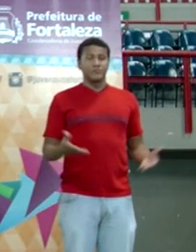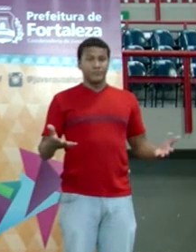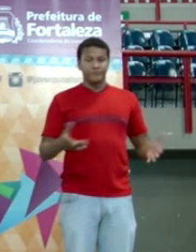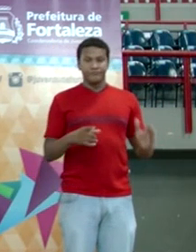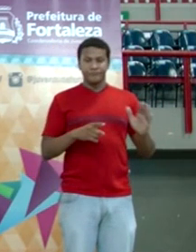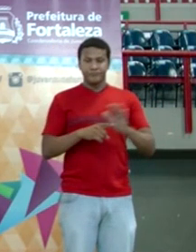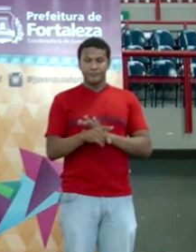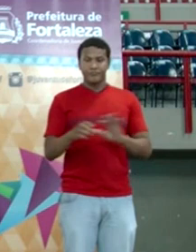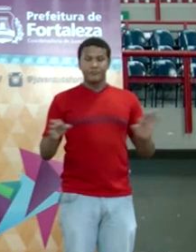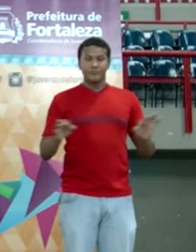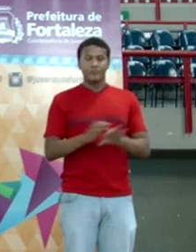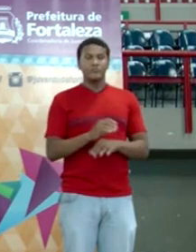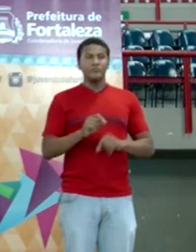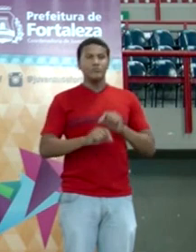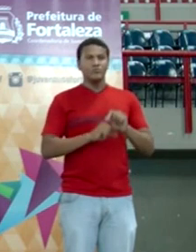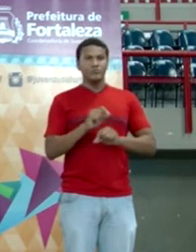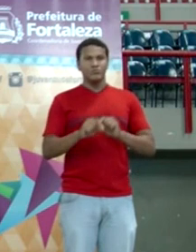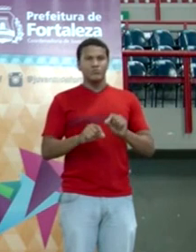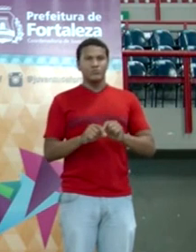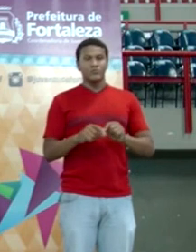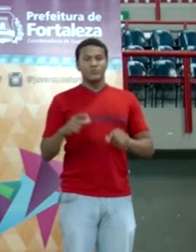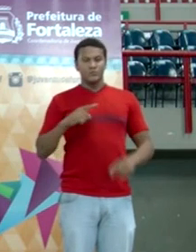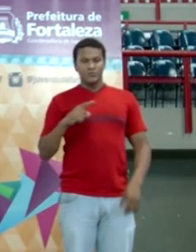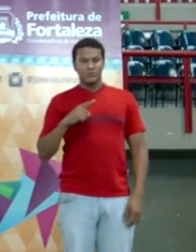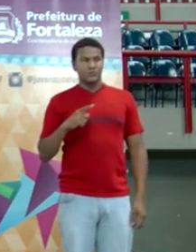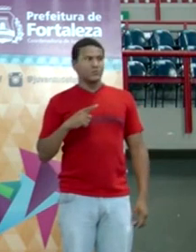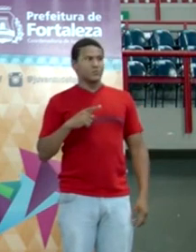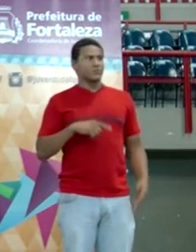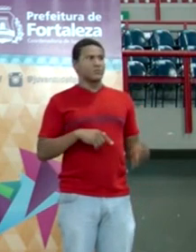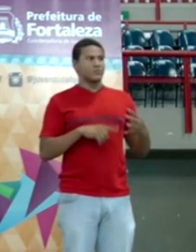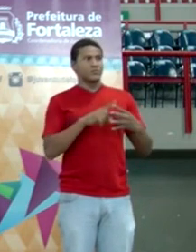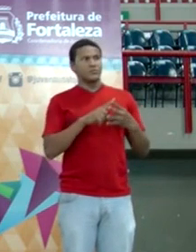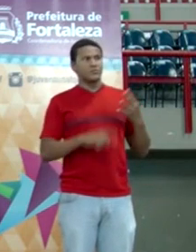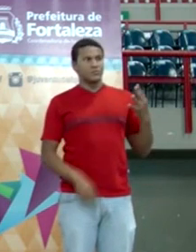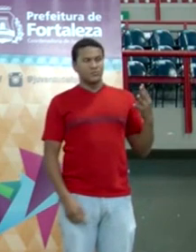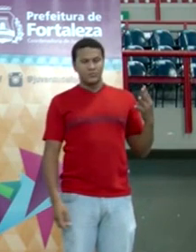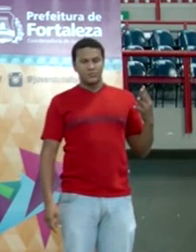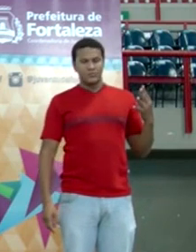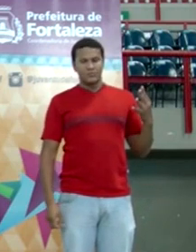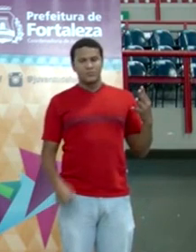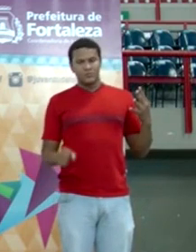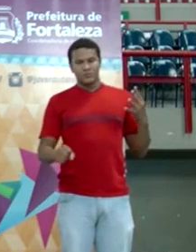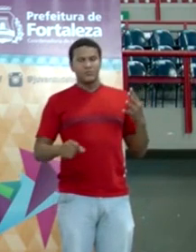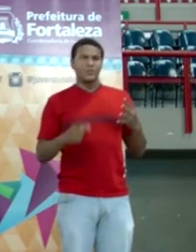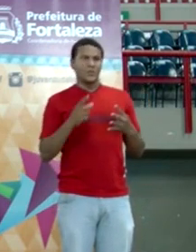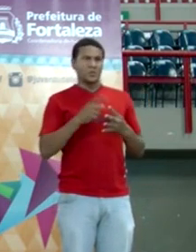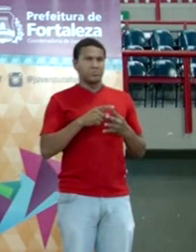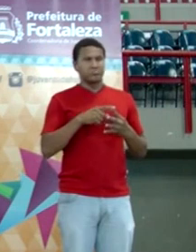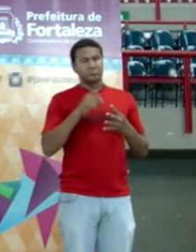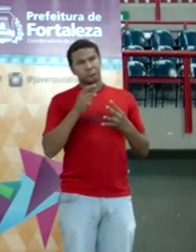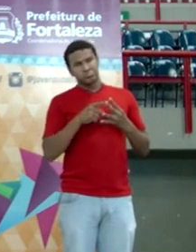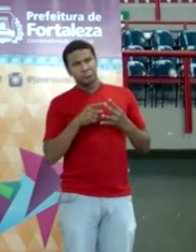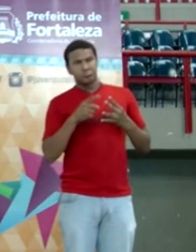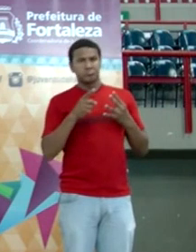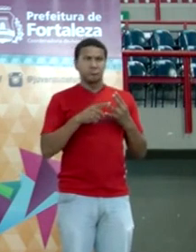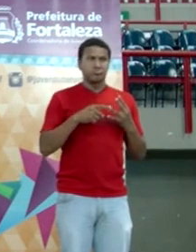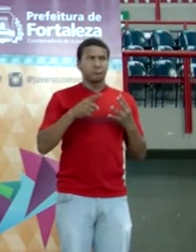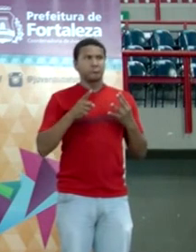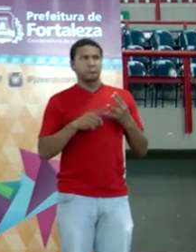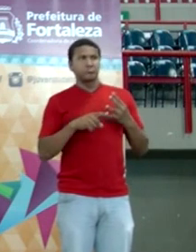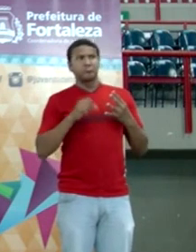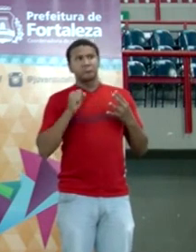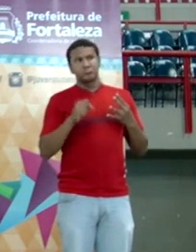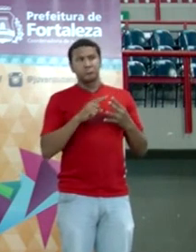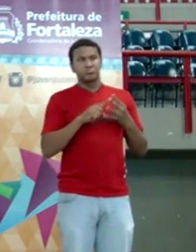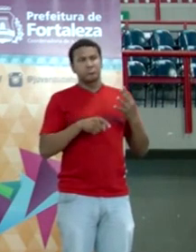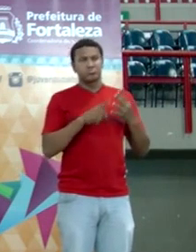questão, o que é que a gente vai fazer? Como nós temos 4 possibilidades, pode ser a primeira, ou a segunda, ou a terceira, ou a